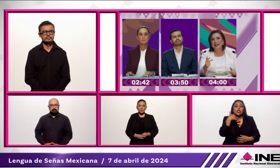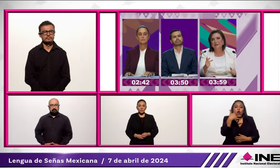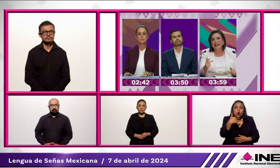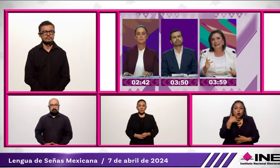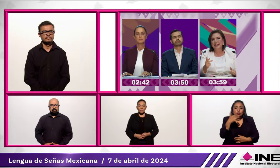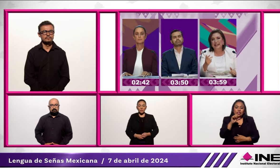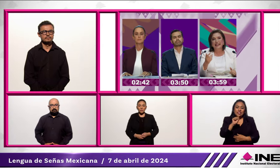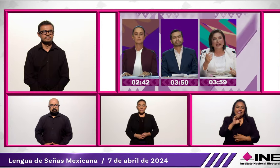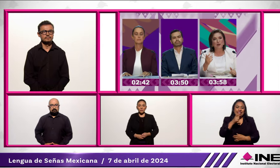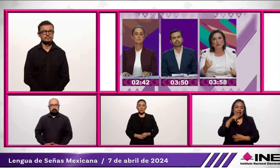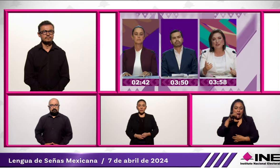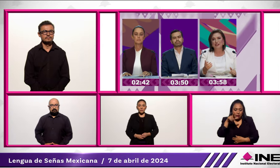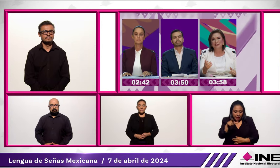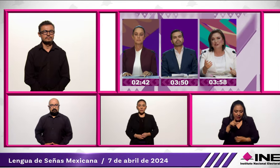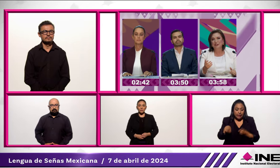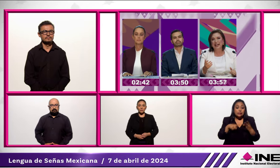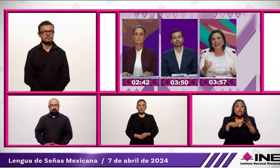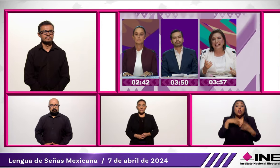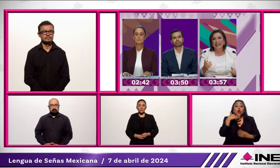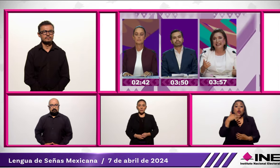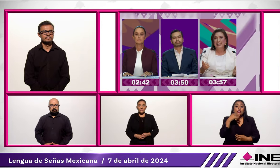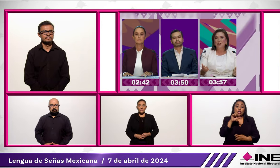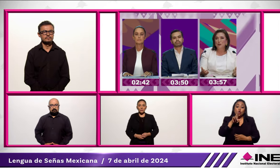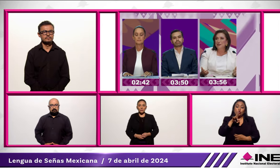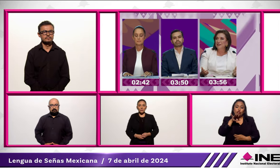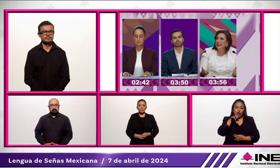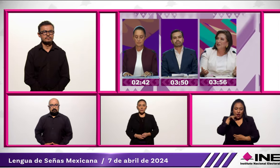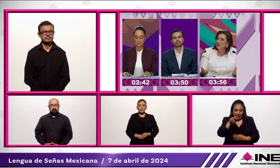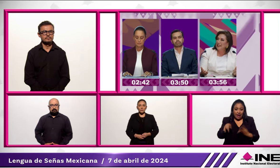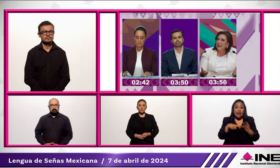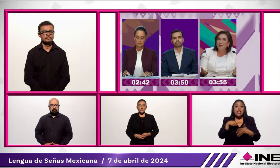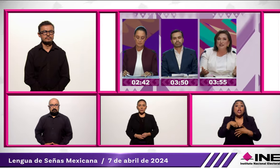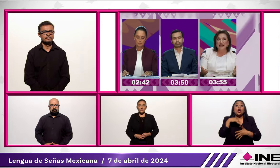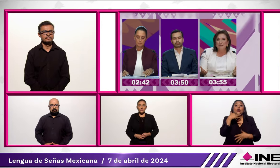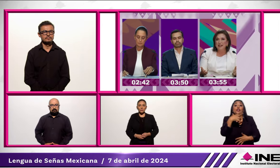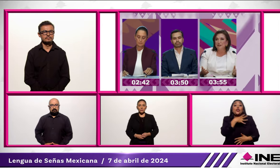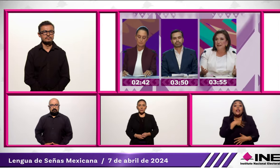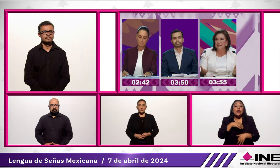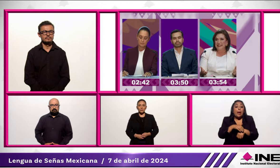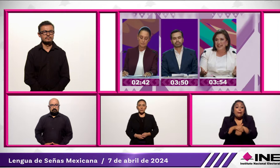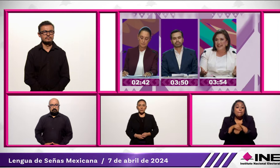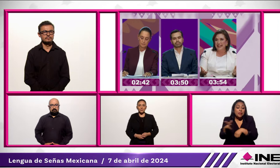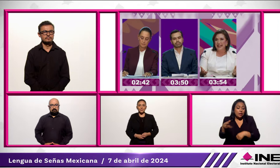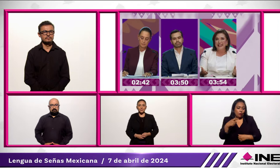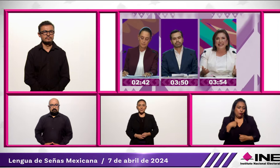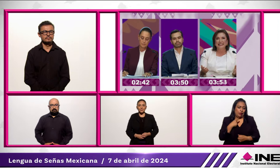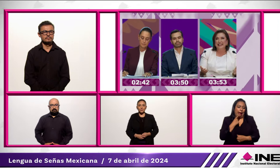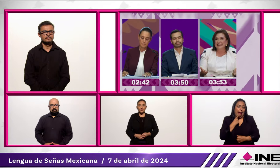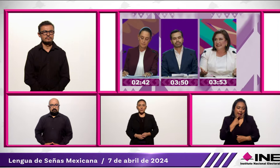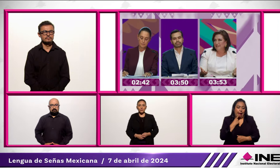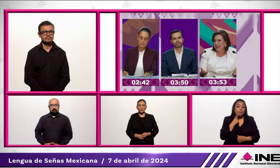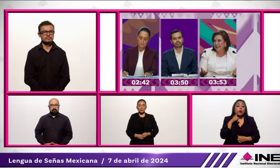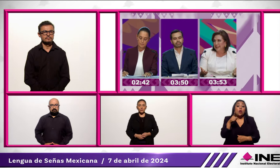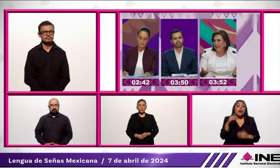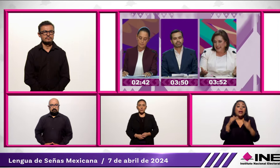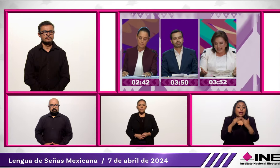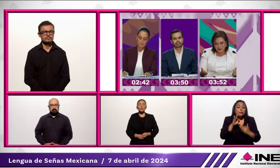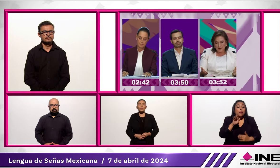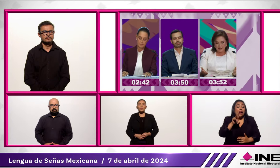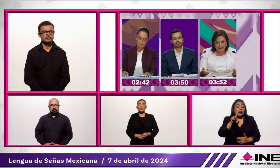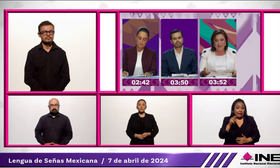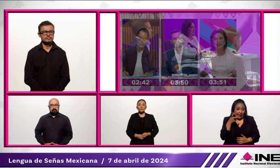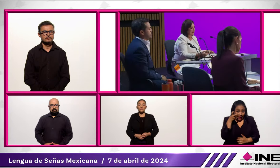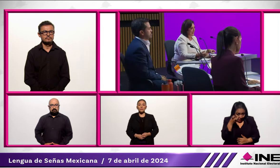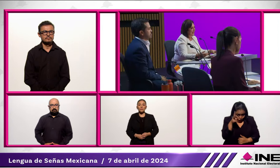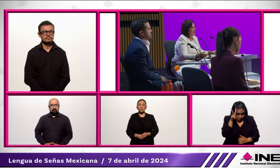de Segalmex, de la corrupción de Rocío Nali, de la corrupción de los hijos y amigos del presidente, de las casas de Bartlett. Eso